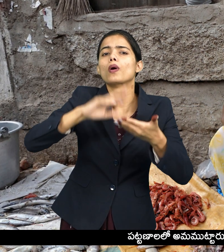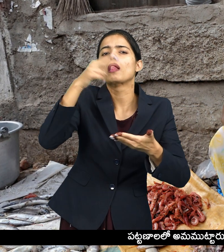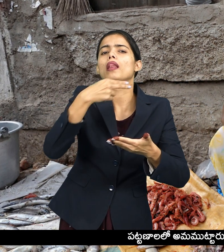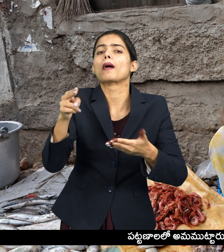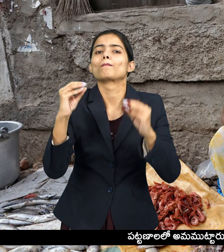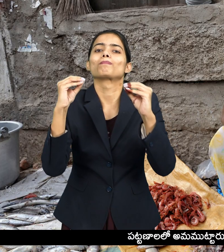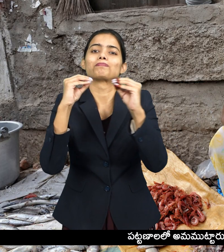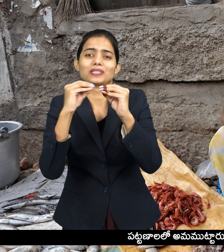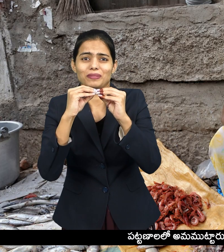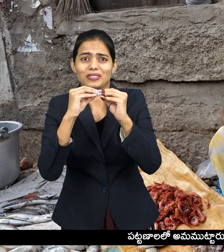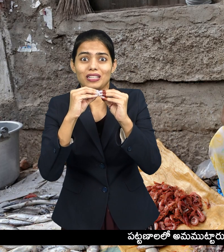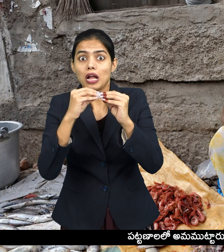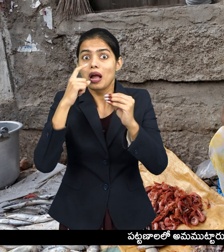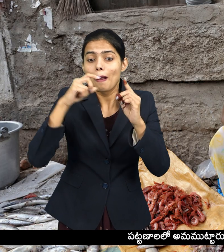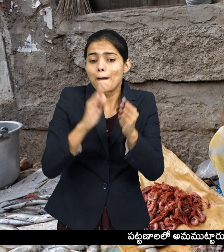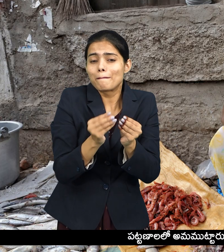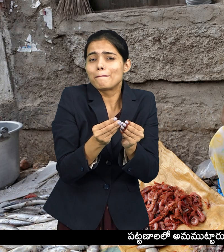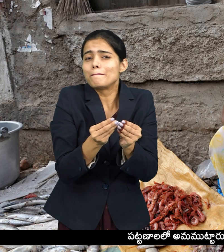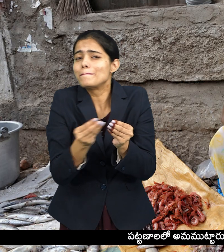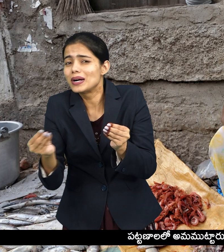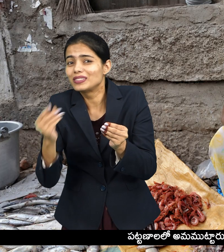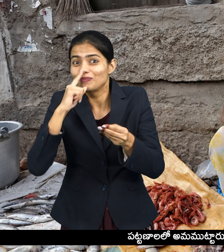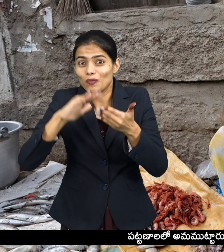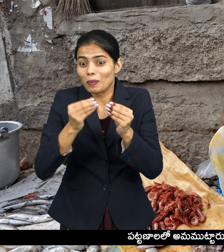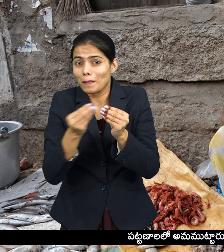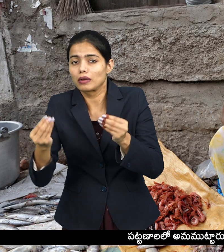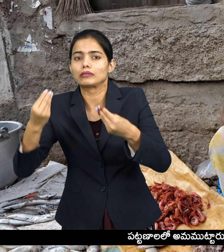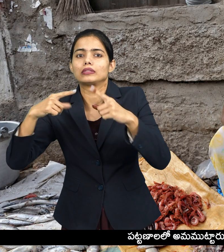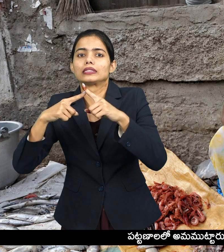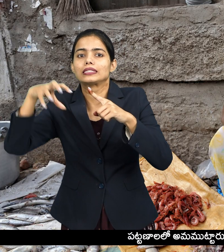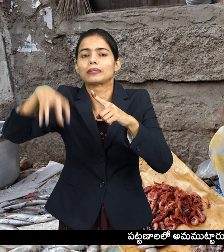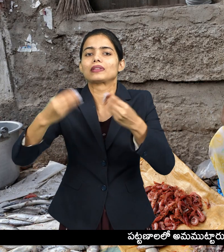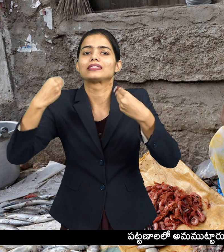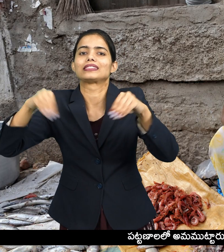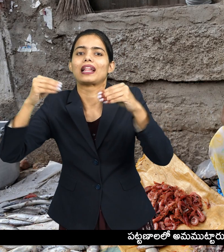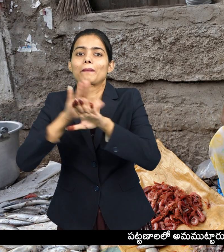అమ్ముతారు. వారిని బేరకత్తెలు అని పిలుస్తారు.